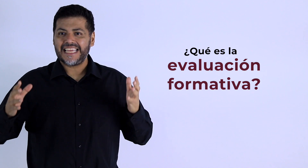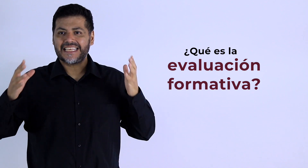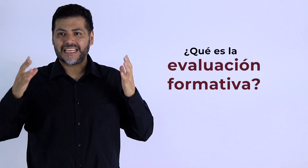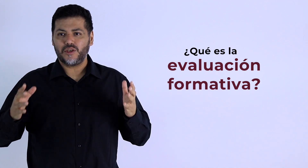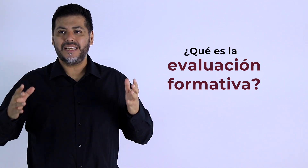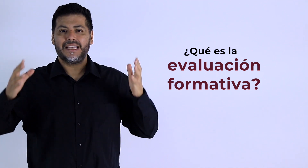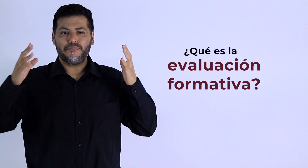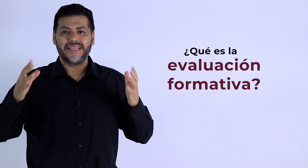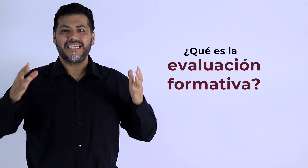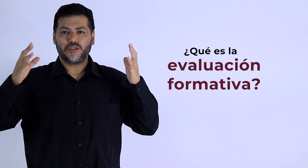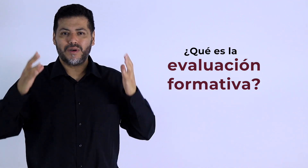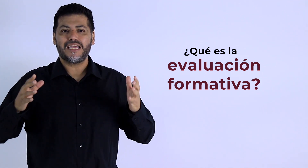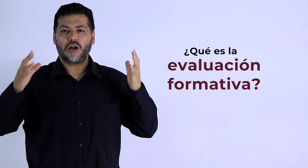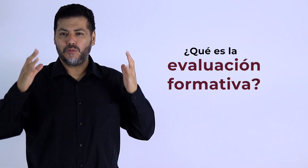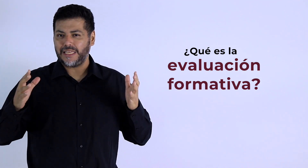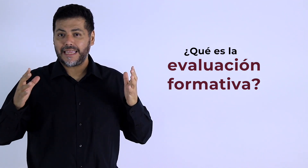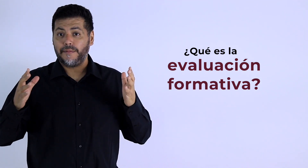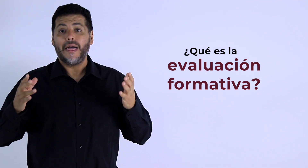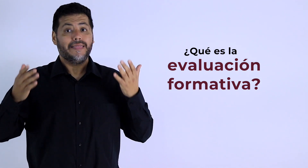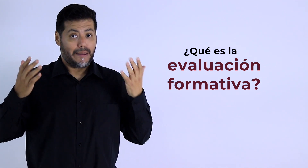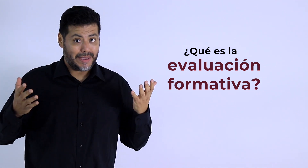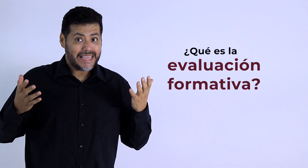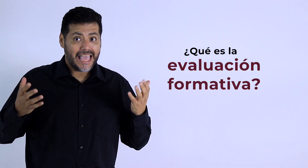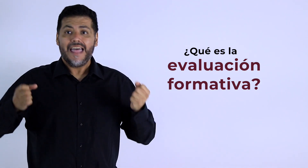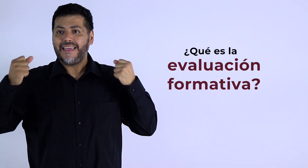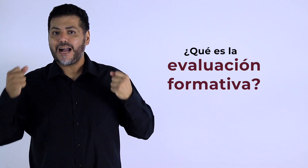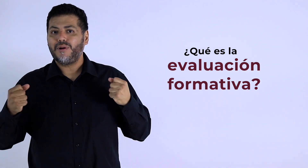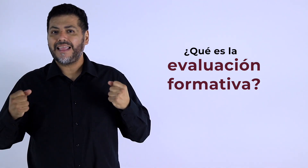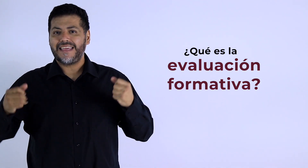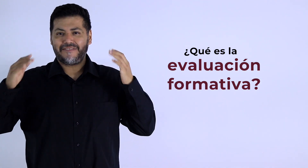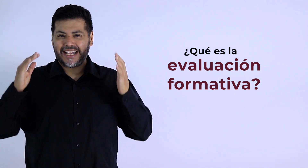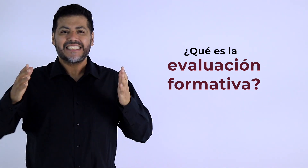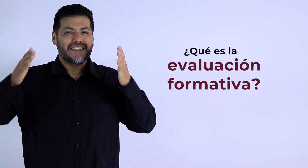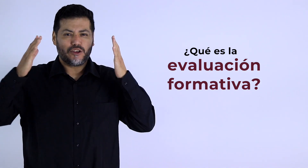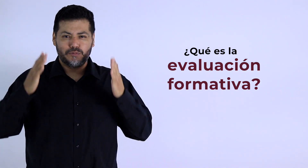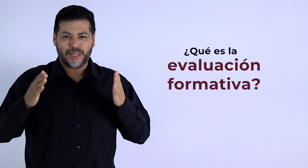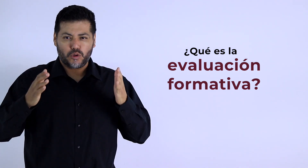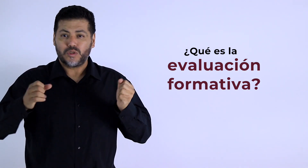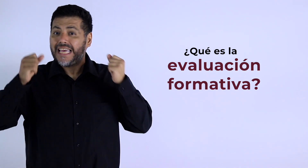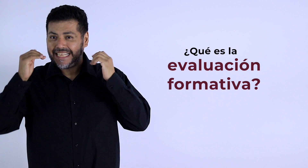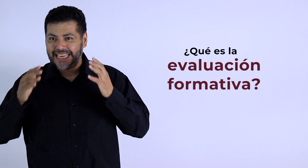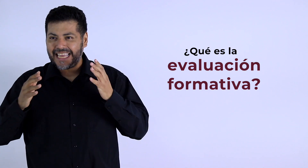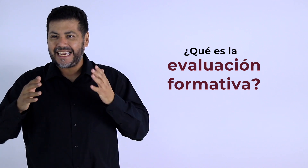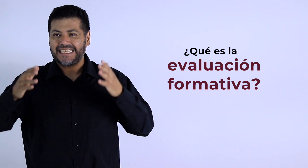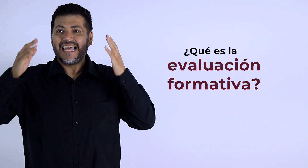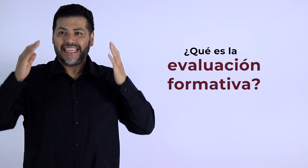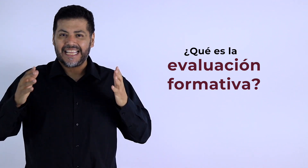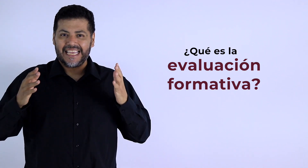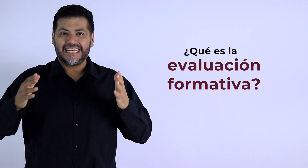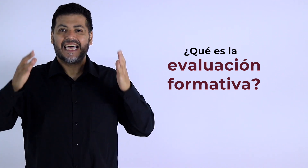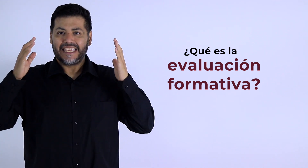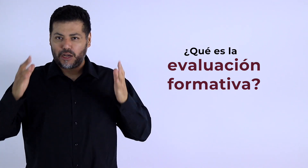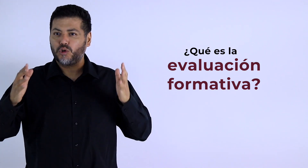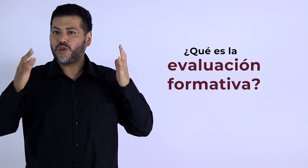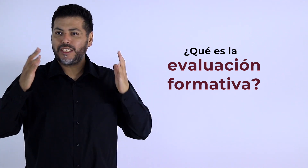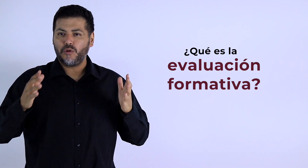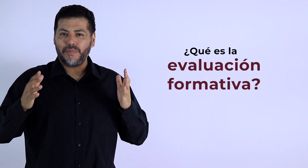en las acciones que emprende la escuela y la comunidad. También dará cuenta de la eficacia de los métodos, estrategias, técnicas, recursos e